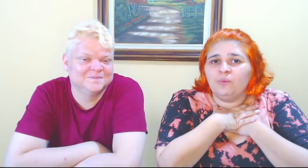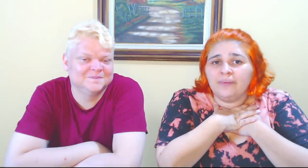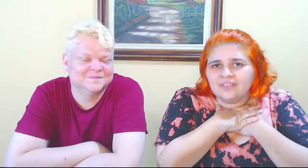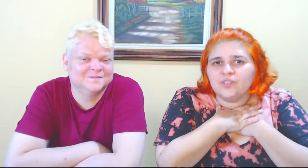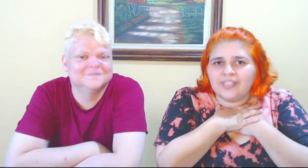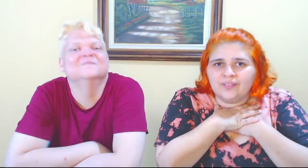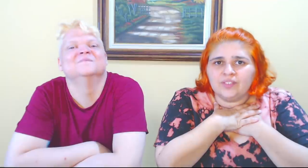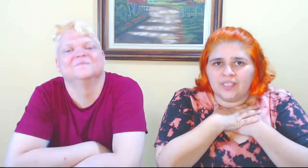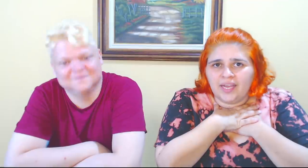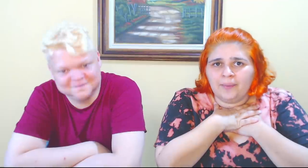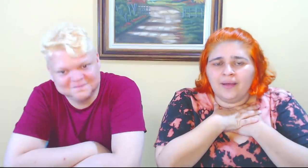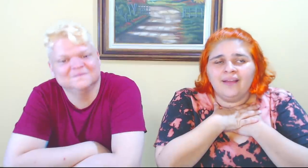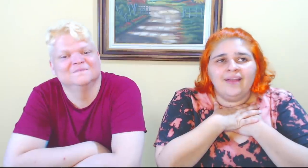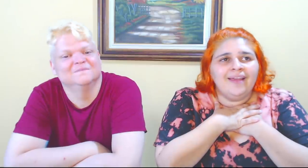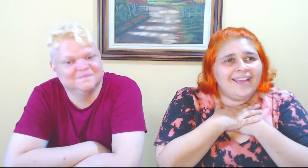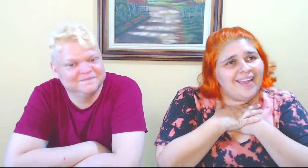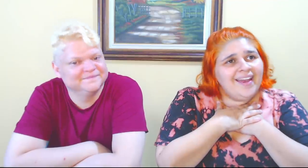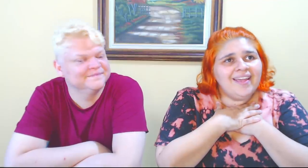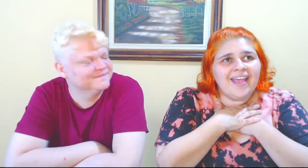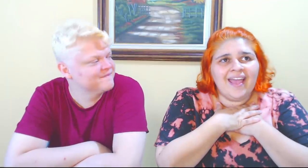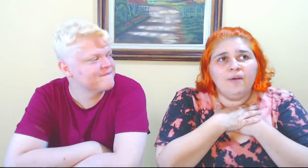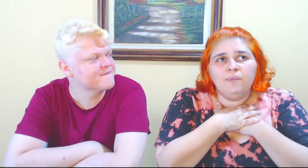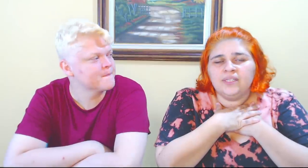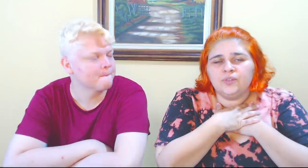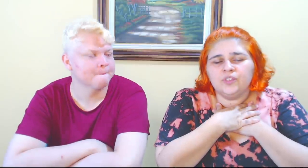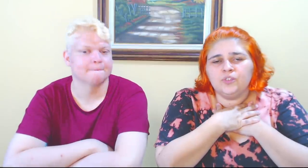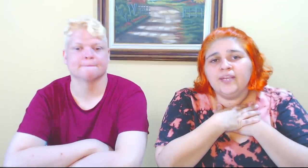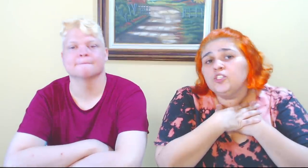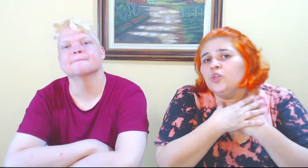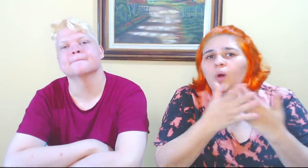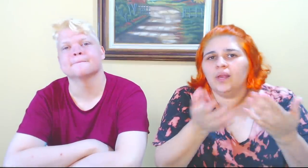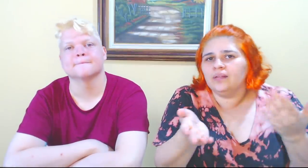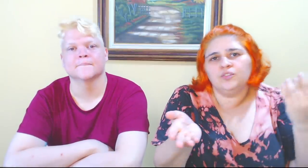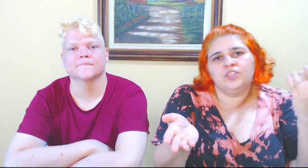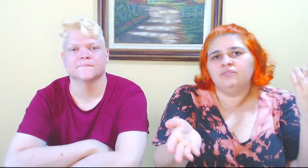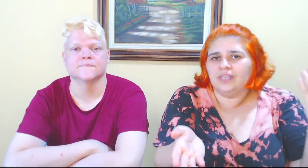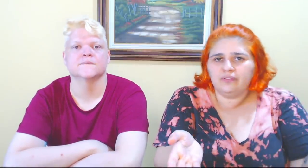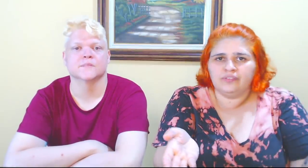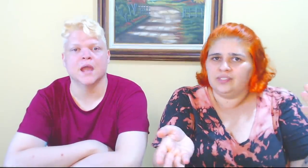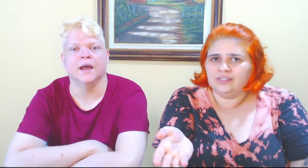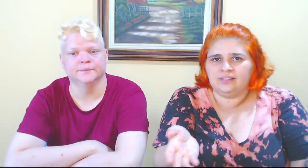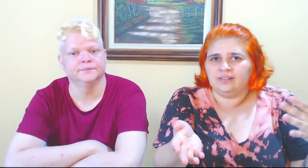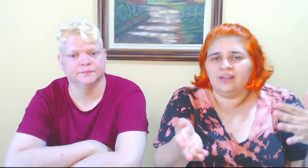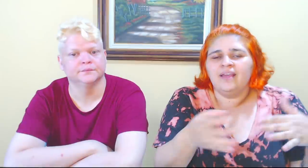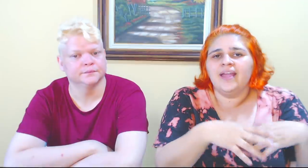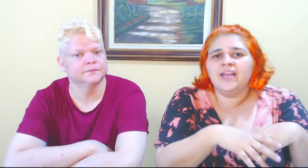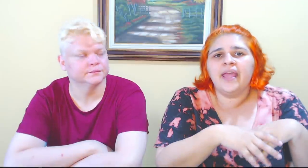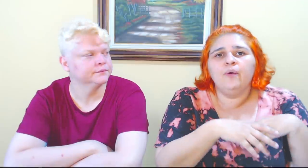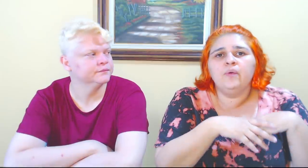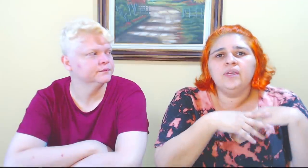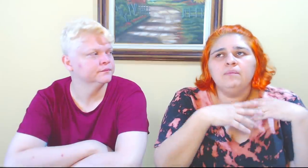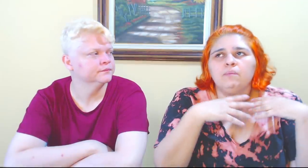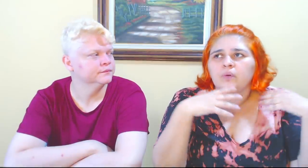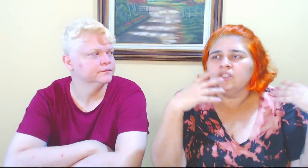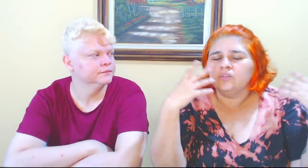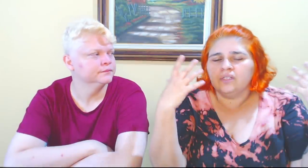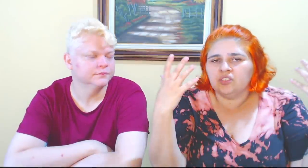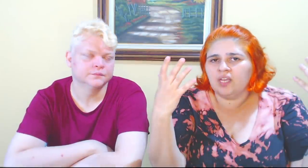momento que eu saio Do cinema Ele é Uma das coisas Mais Nolan Que eu já vi na vida Ele reúne Muitas coisas Que ele